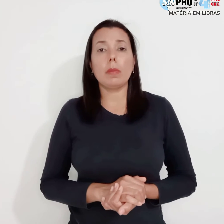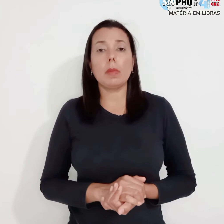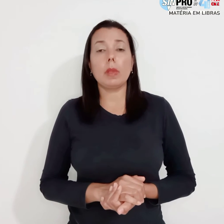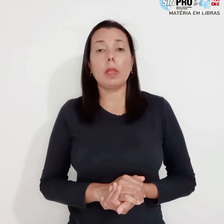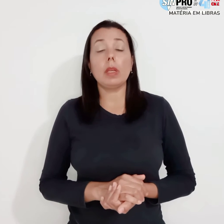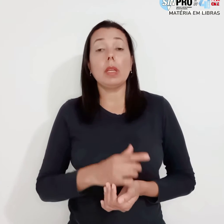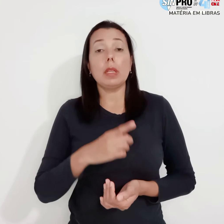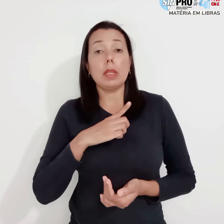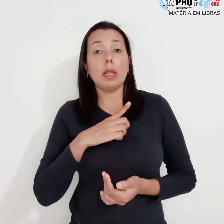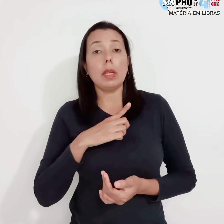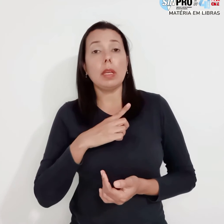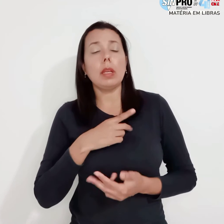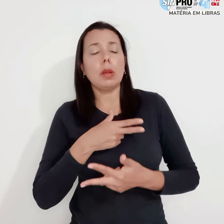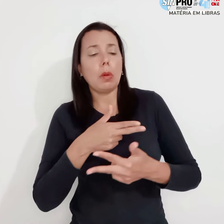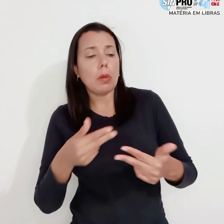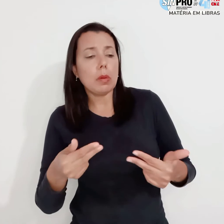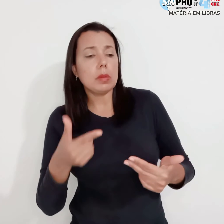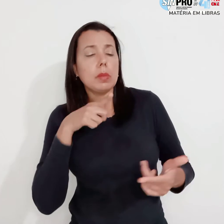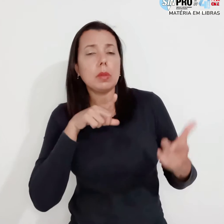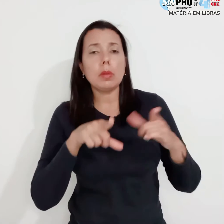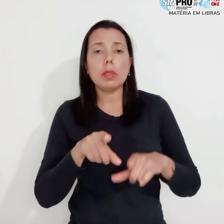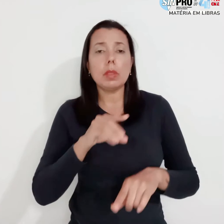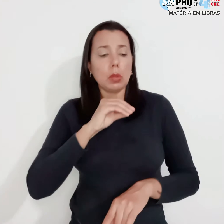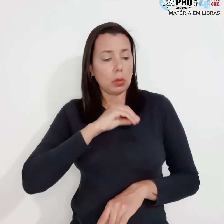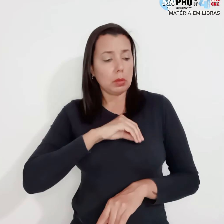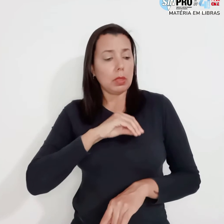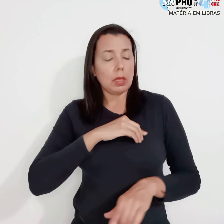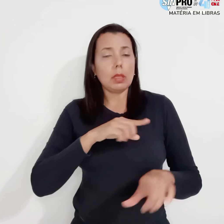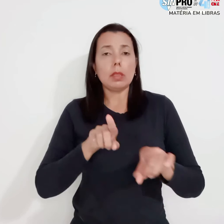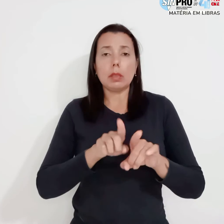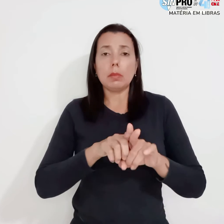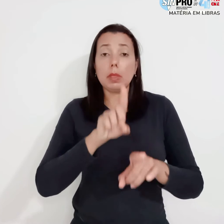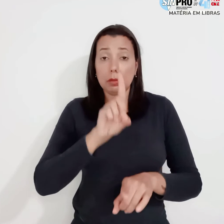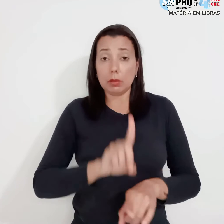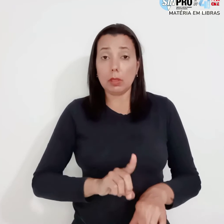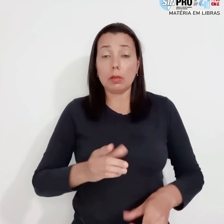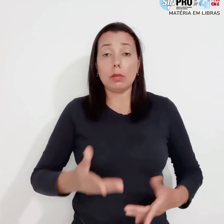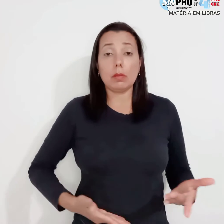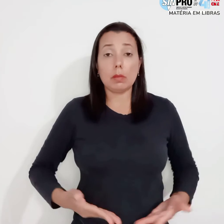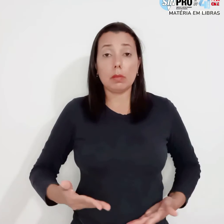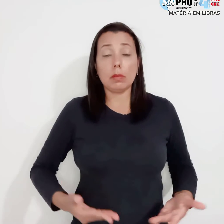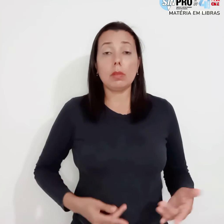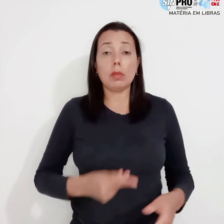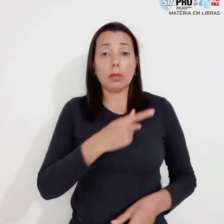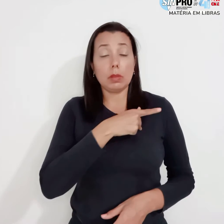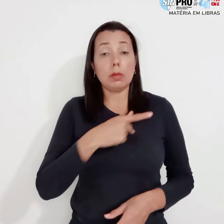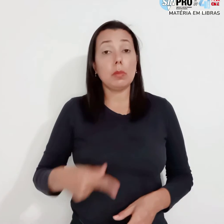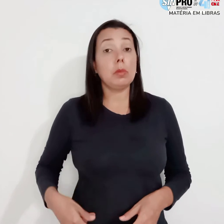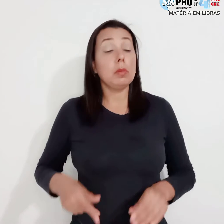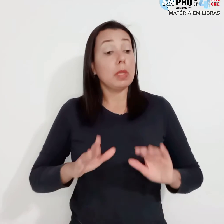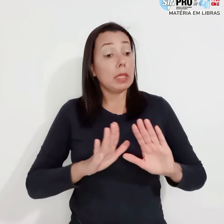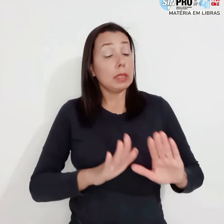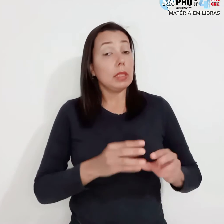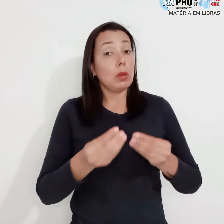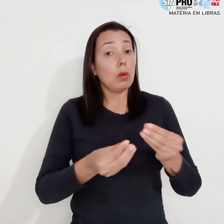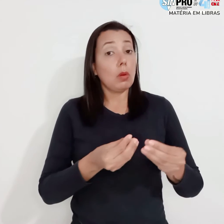Há recursos para garantir os salários e os direitos dos servidores públicos, assim